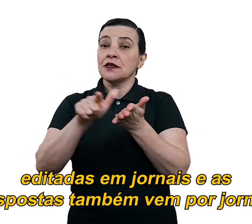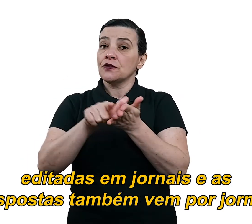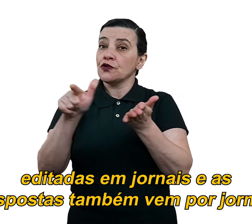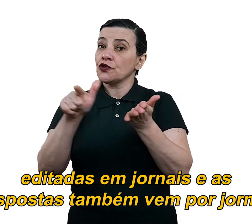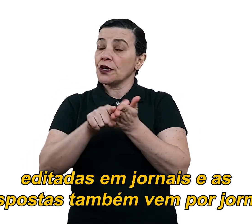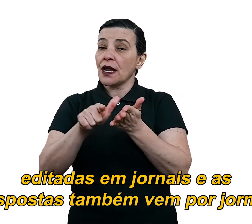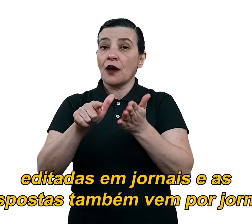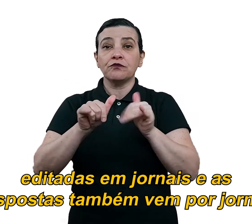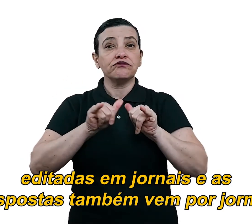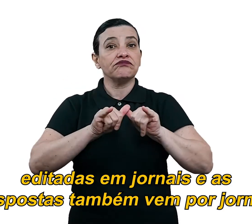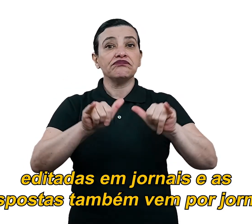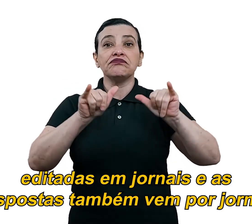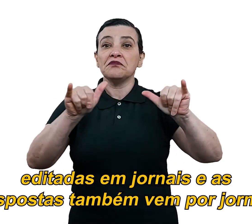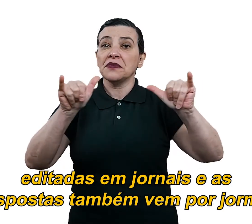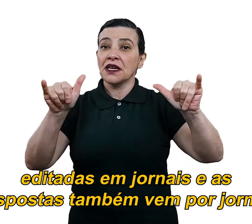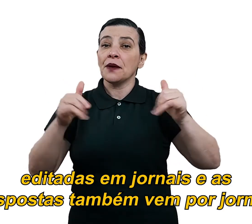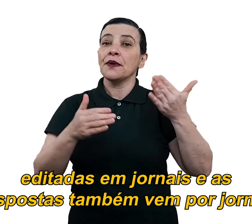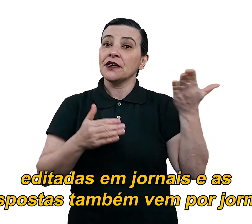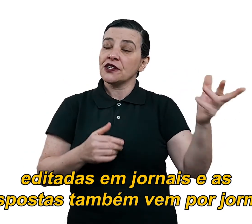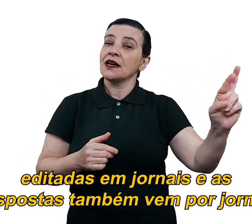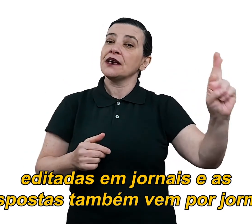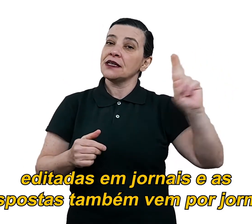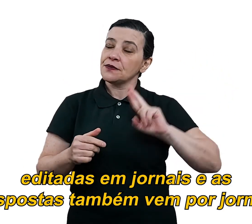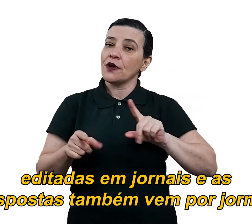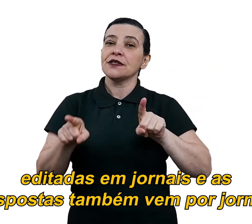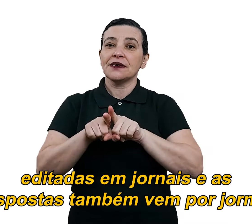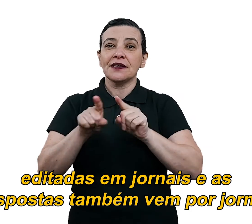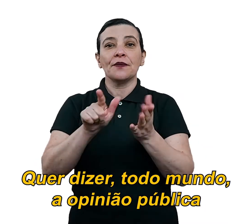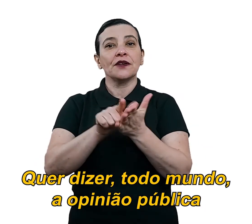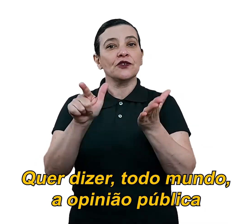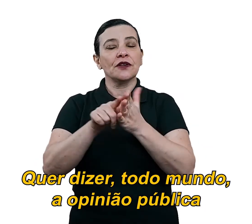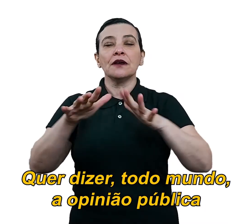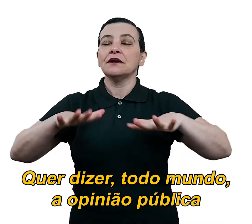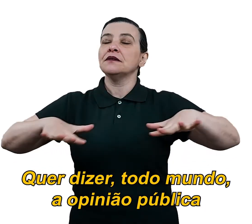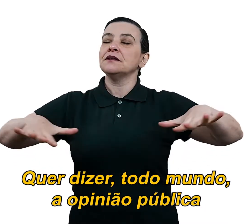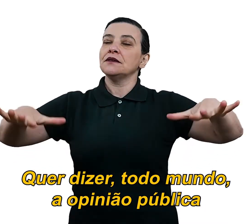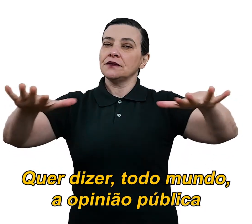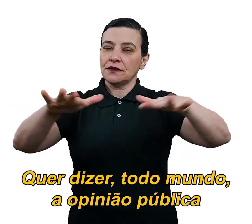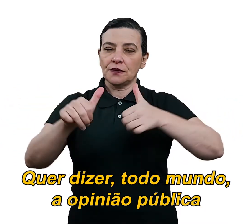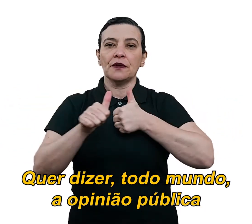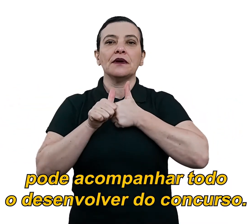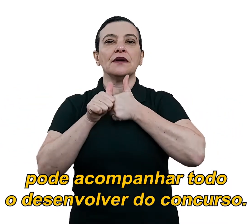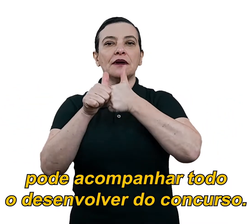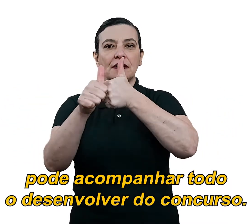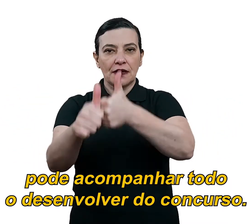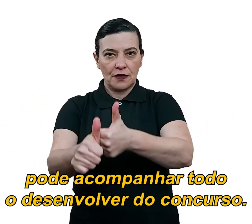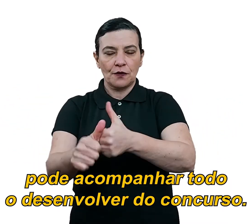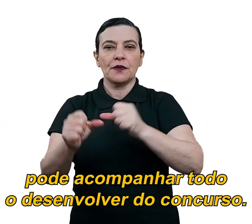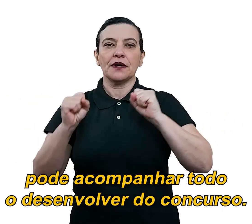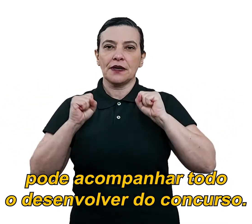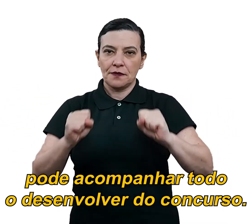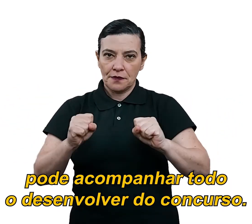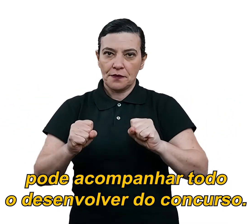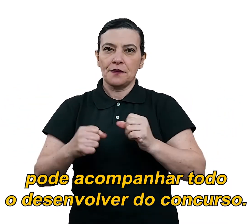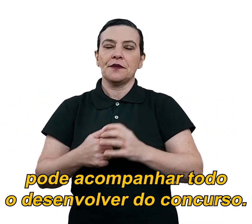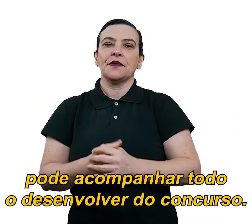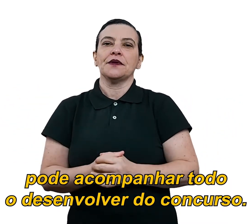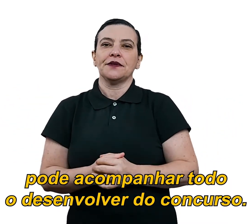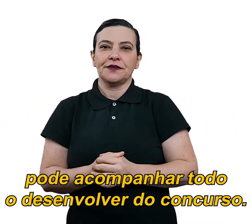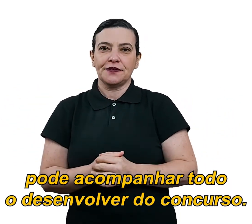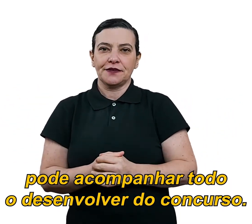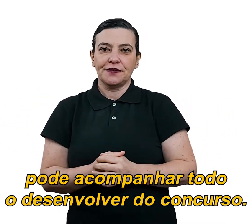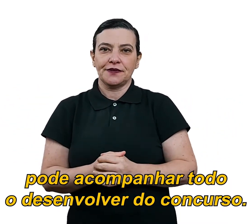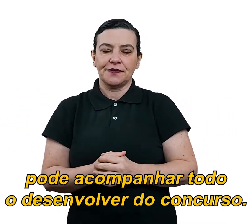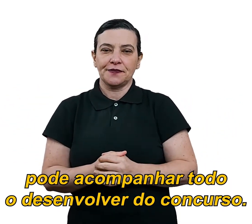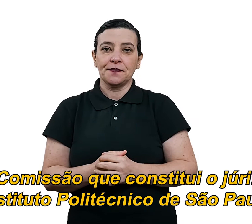publicamente, editadas em jornais, e as respostas também vêm por jornal. Quer dizer, todo mundo, quer dizer, a opinião pública pode acompanhar todo o